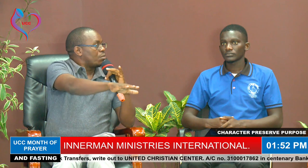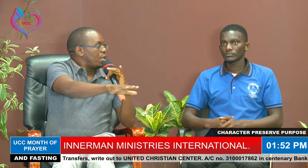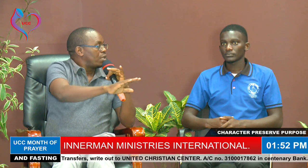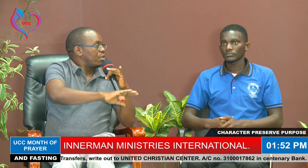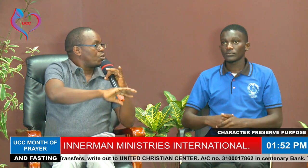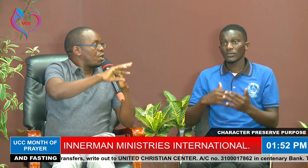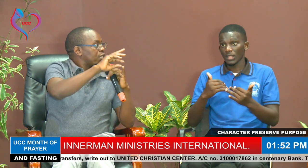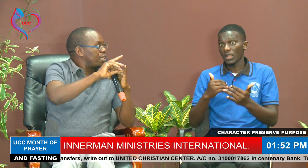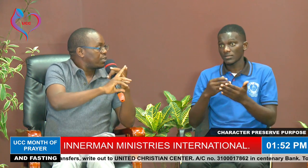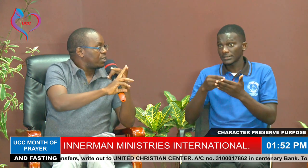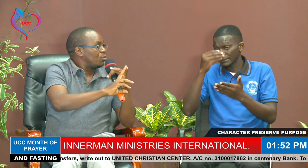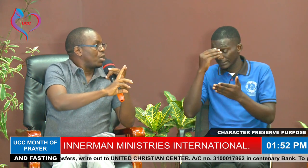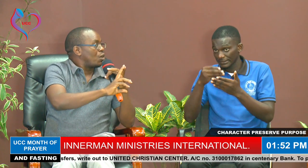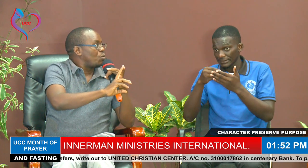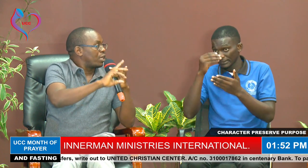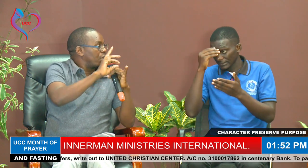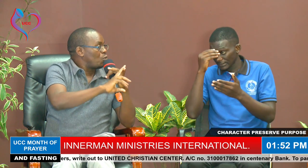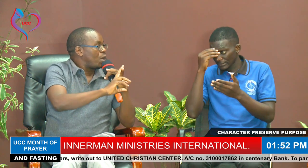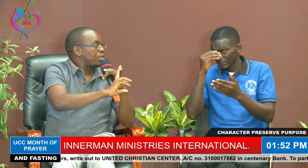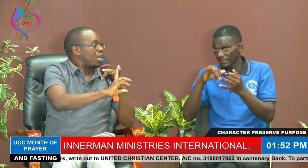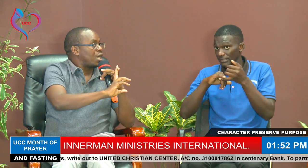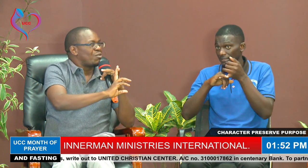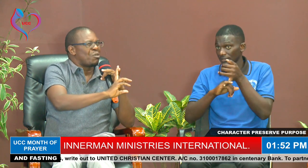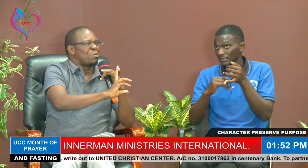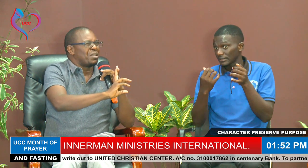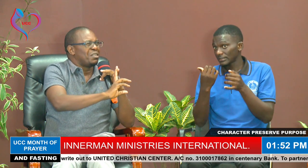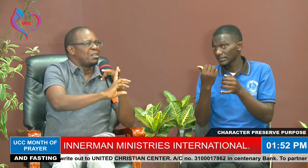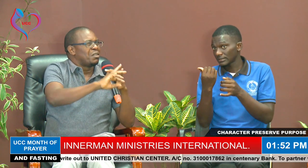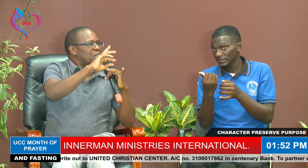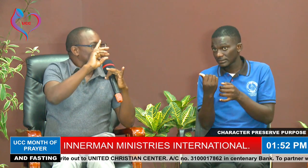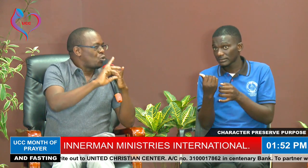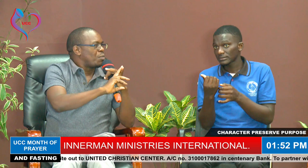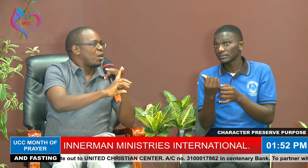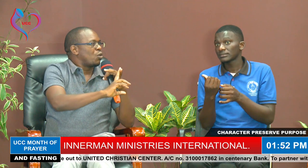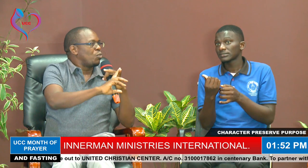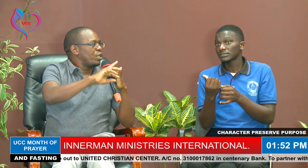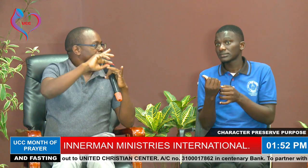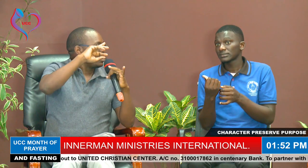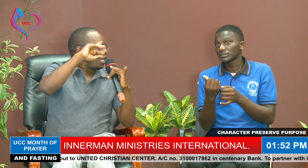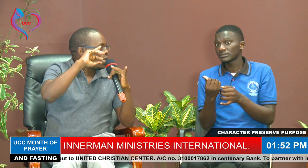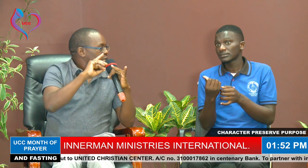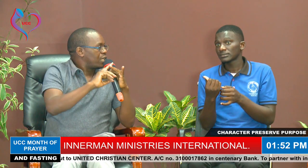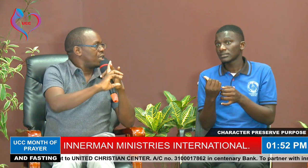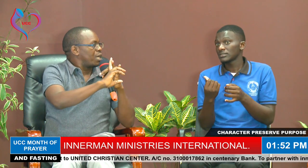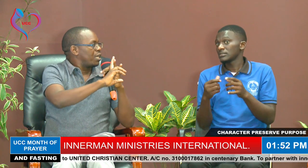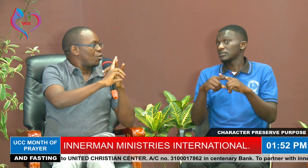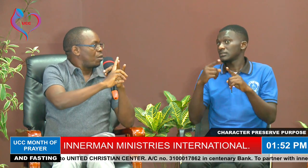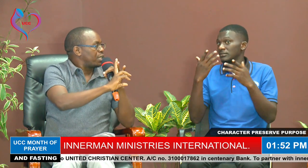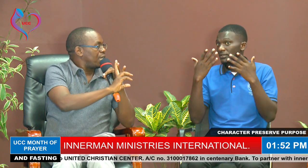nensoma nenkola senior 6 mu mwaka gumu nagenda mugwa muska gwa kubiri nenjikola mwaka gumu nenjiita nengene makere nenkola